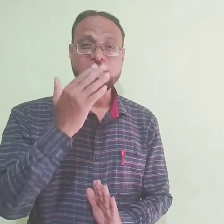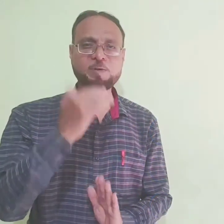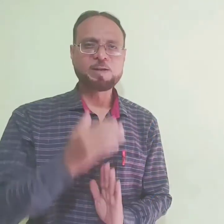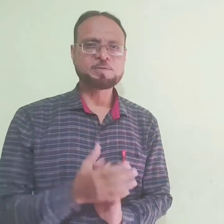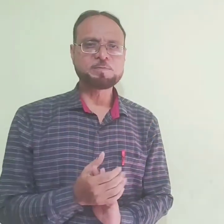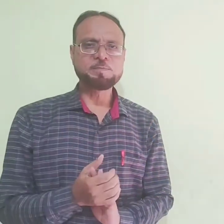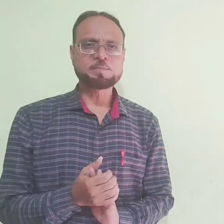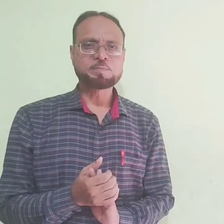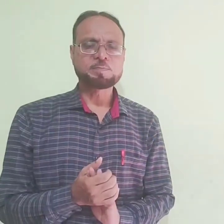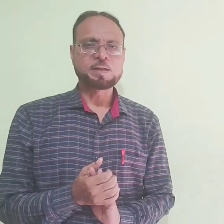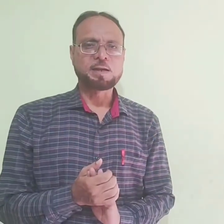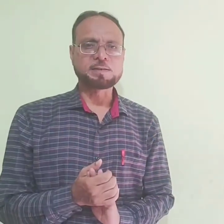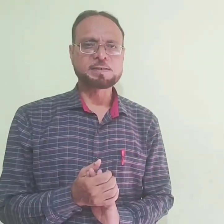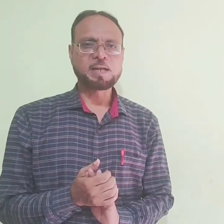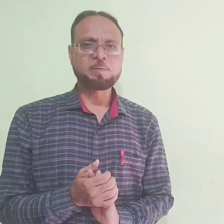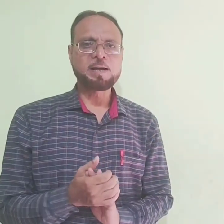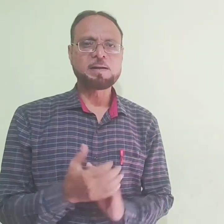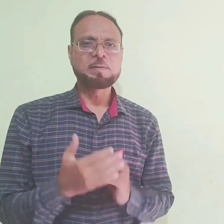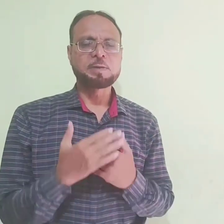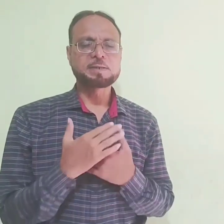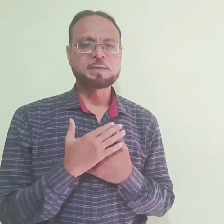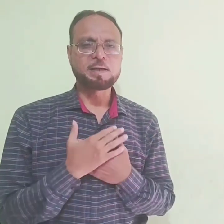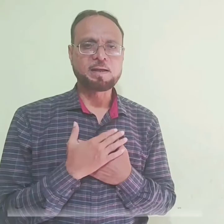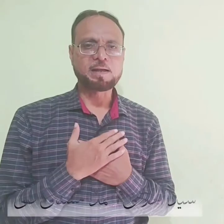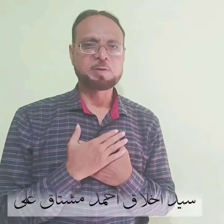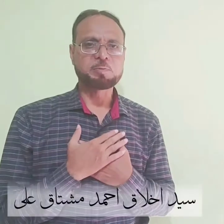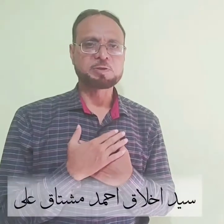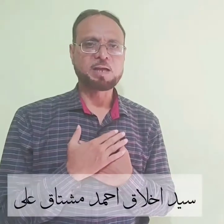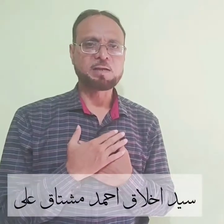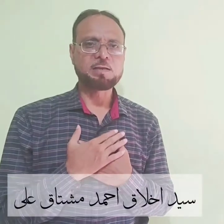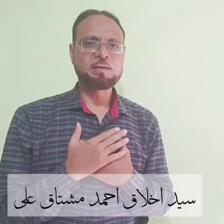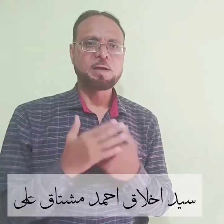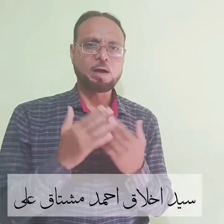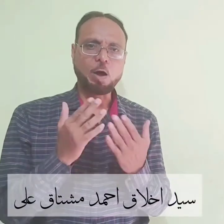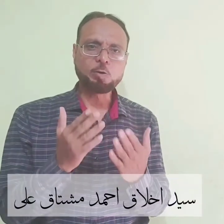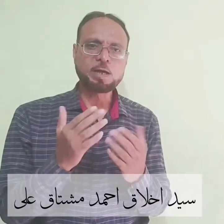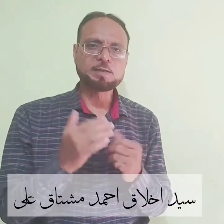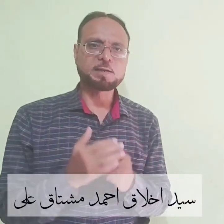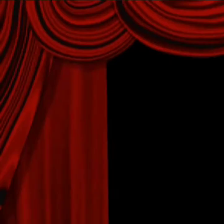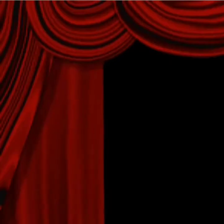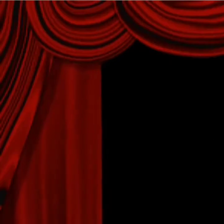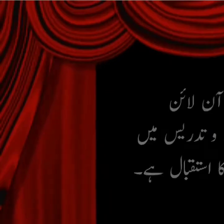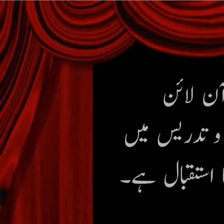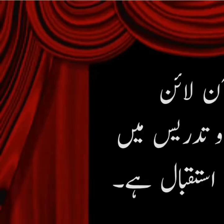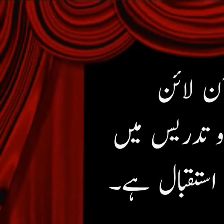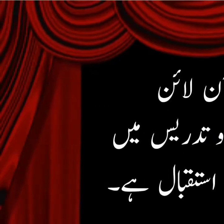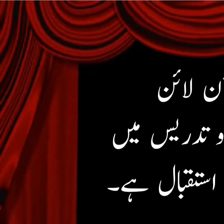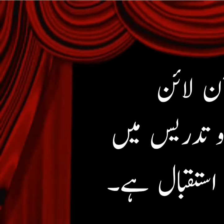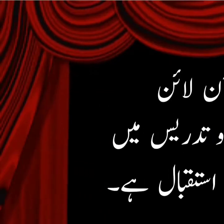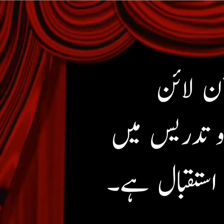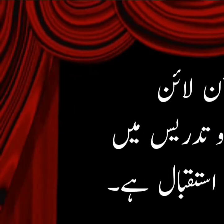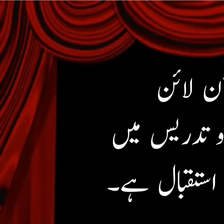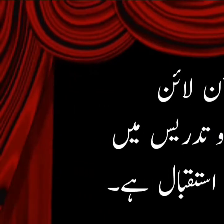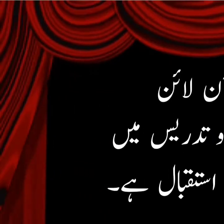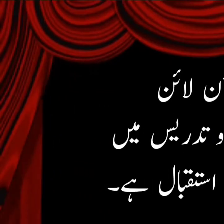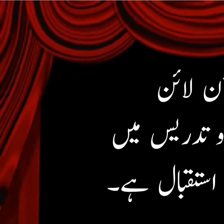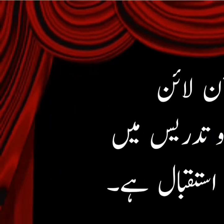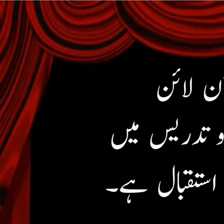अस्सलाम वालेकुम अजीज तलबा, मैं सैयद अखलाक अहमद मुश्ताक अली ऑनलाइन दरसो तदरीस में आपका इस्तकबाल करता हूँ।